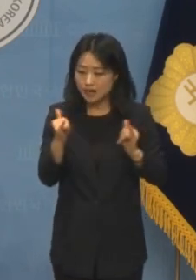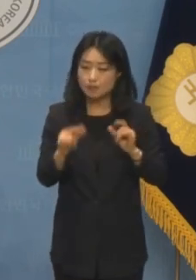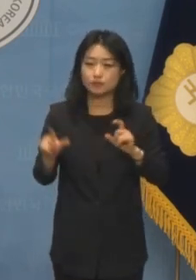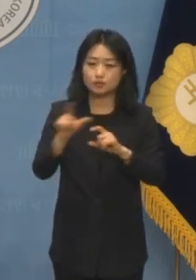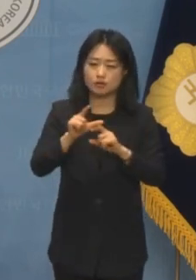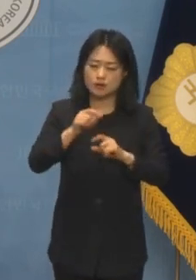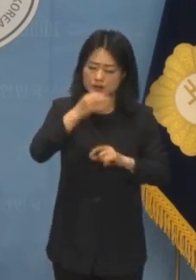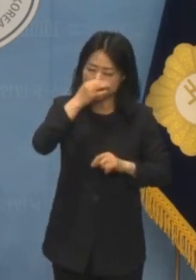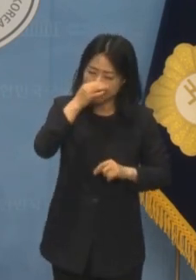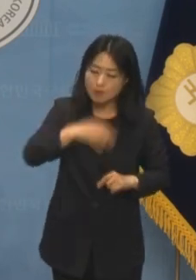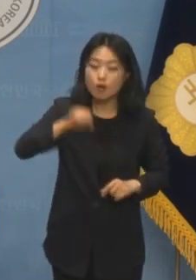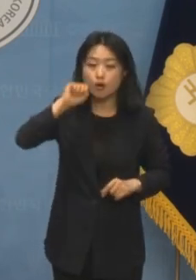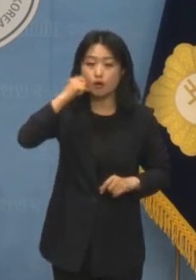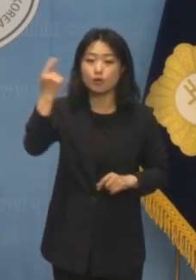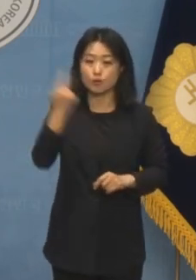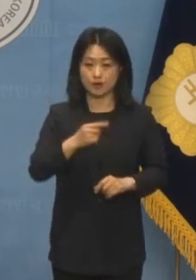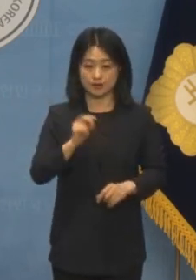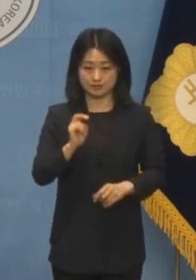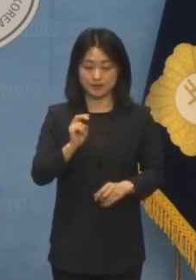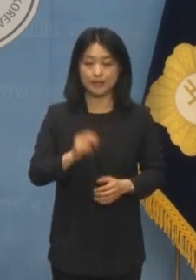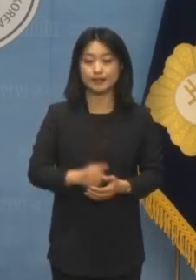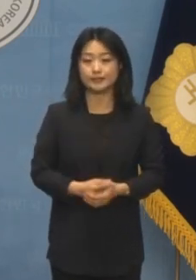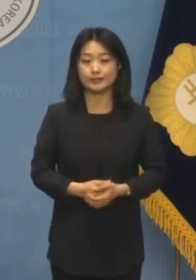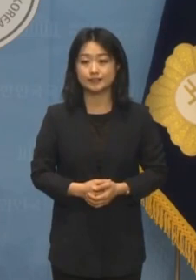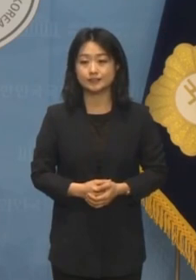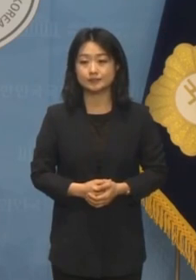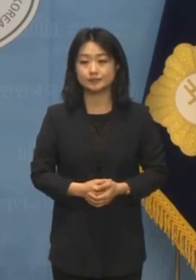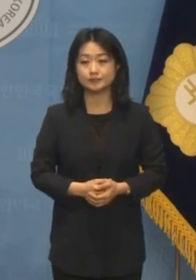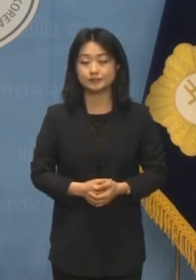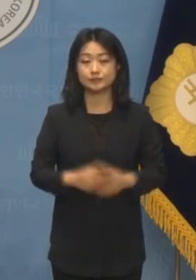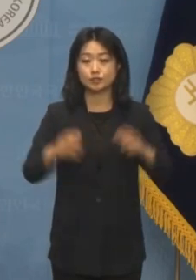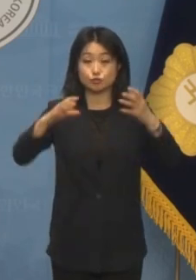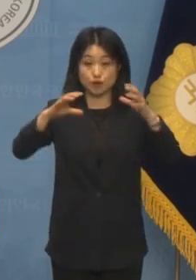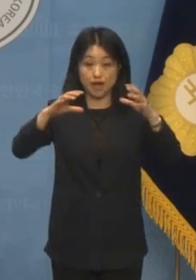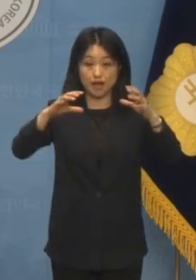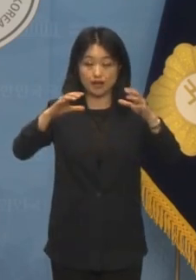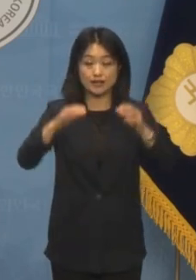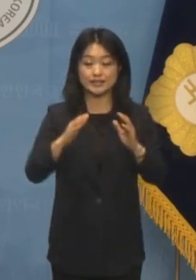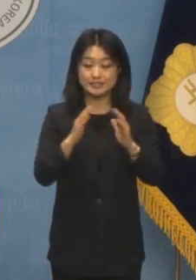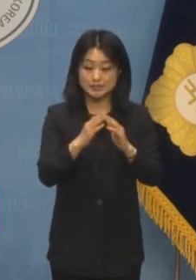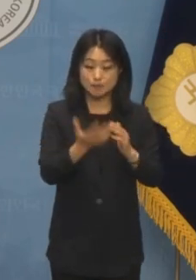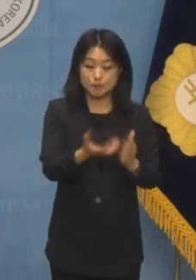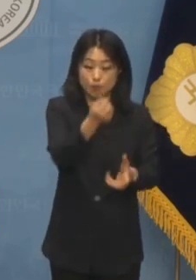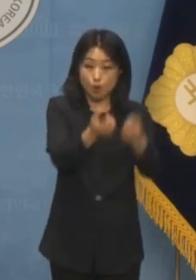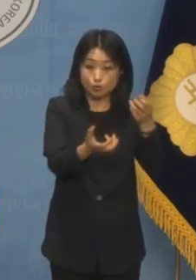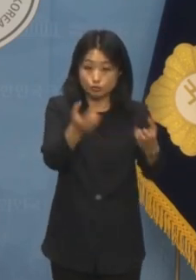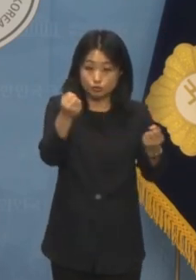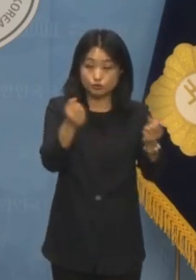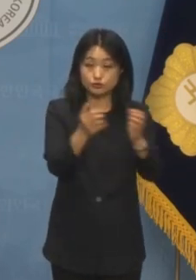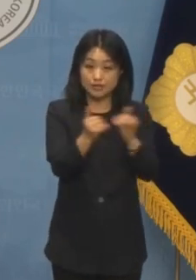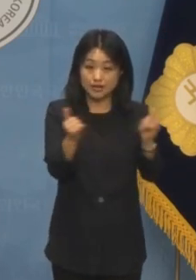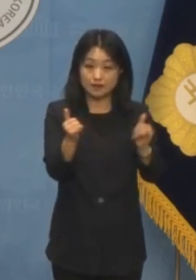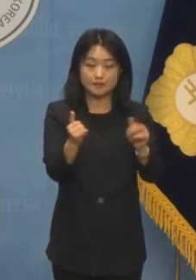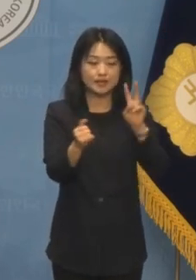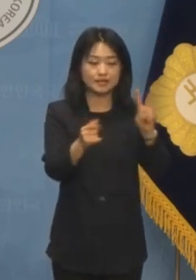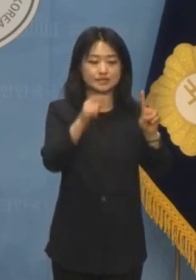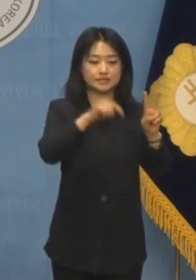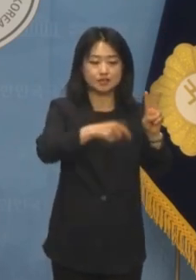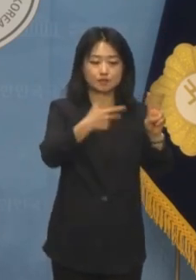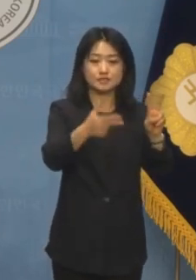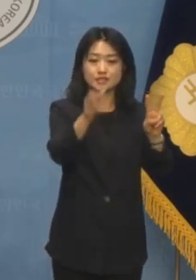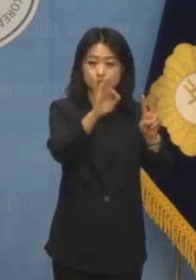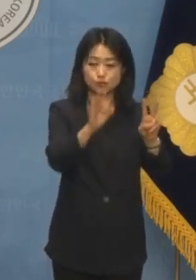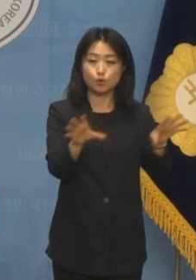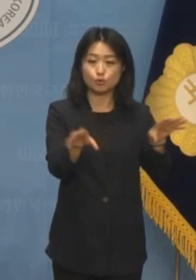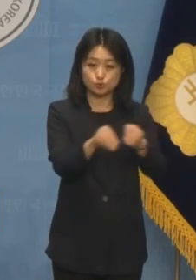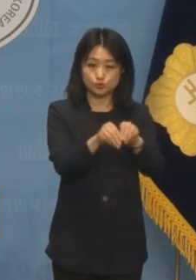문제로 더 큰 어려움을 겪을 것입니다. 국가는 주택 보유자의 2.7%에 불과한